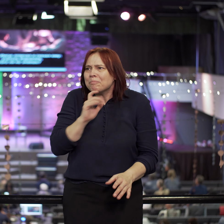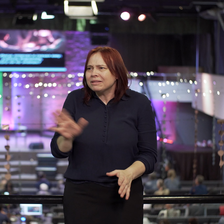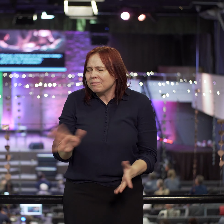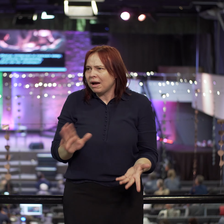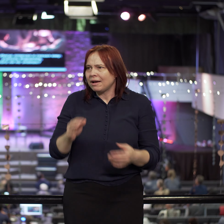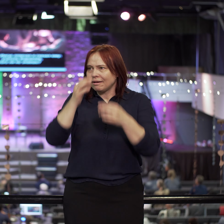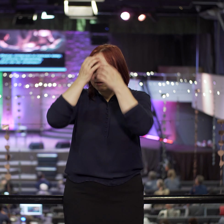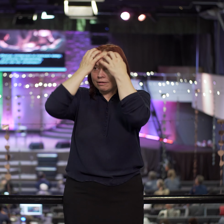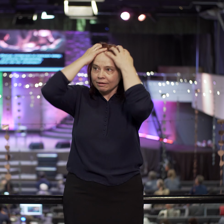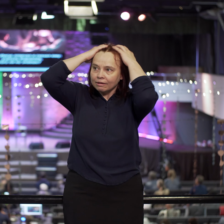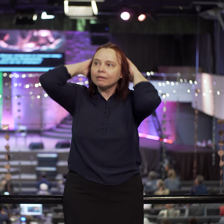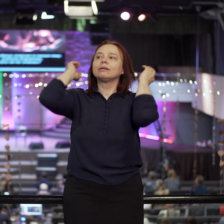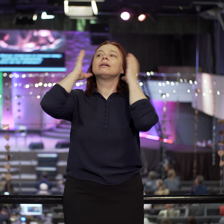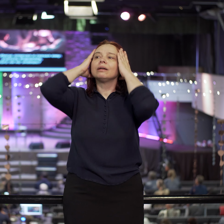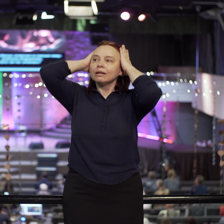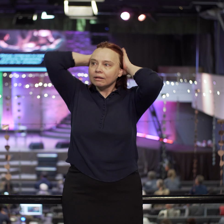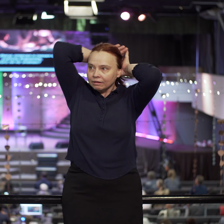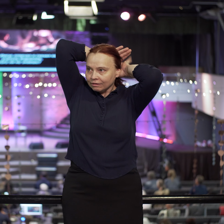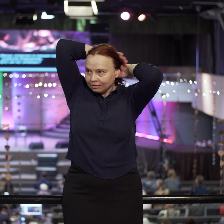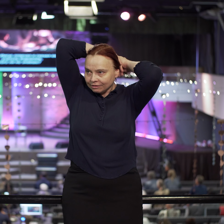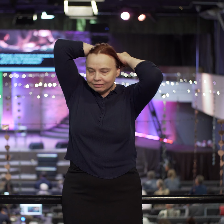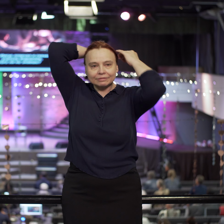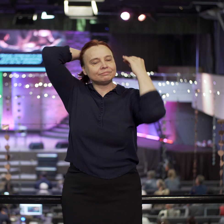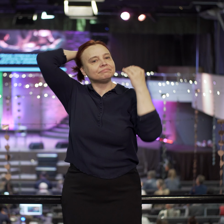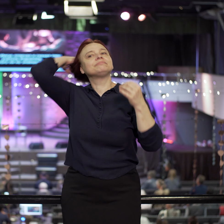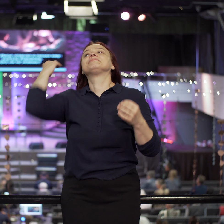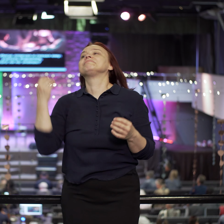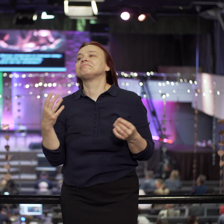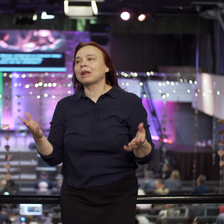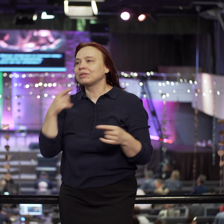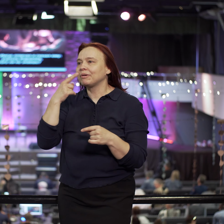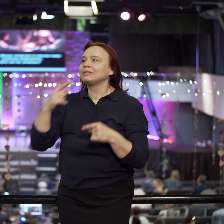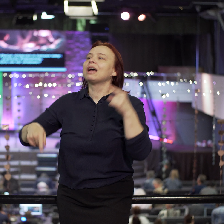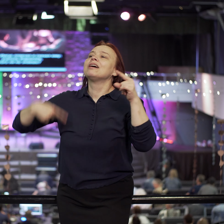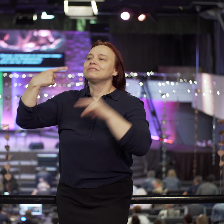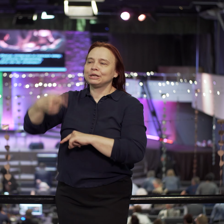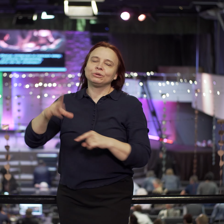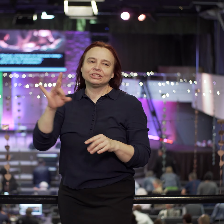раз. Хорошо? Давайте мы встанем и помолимся.